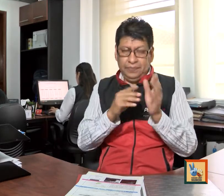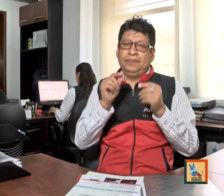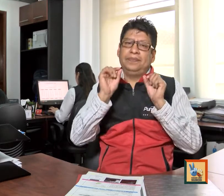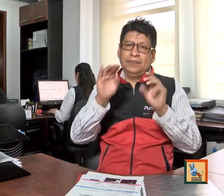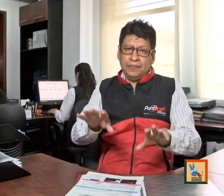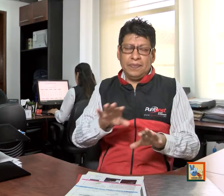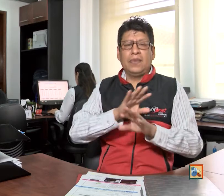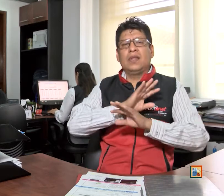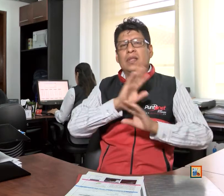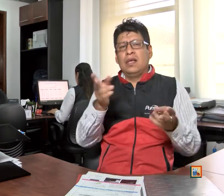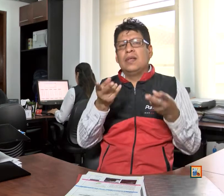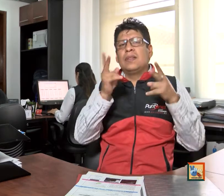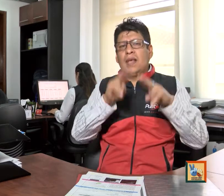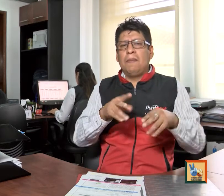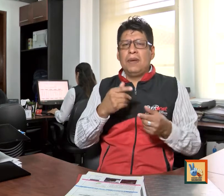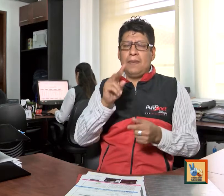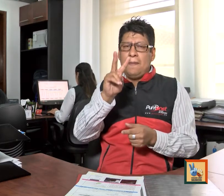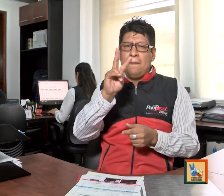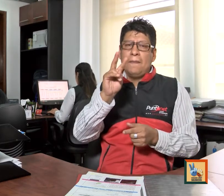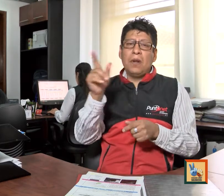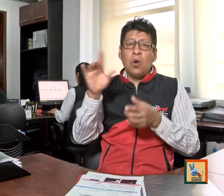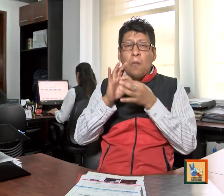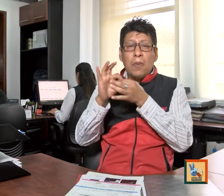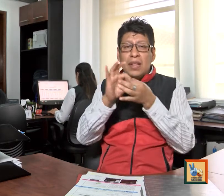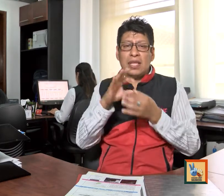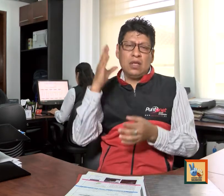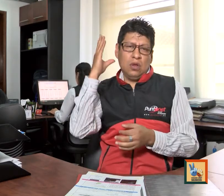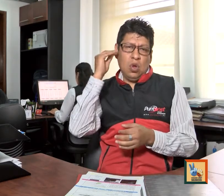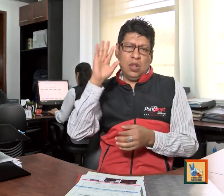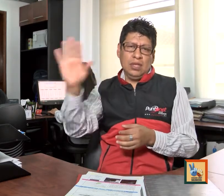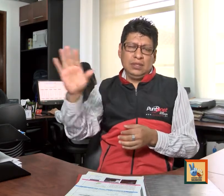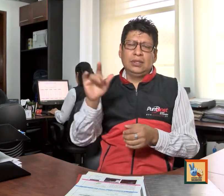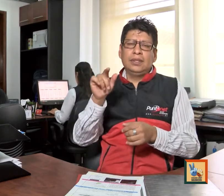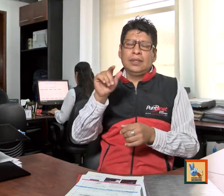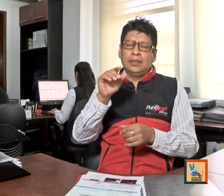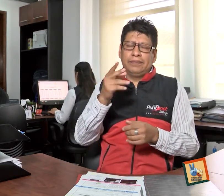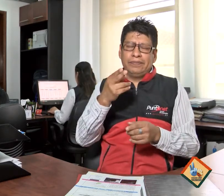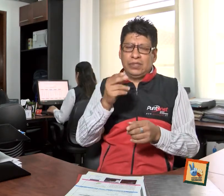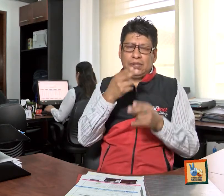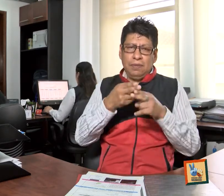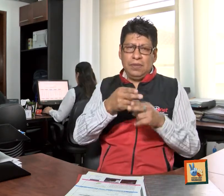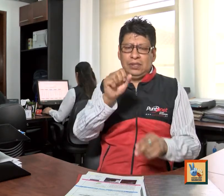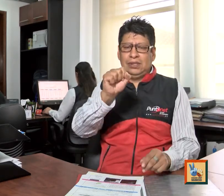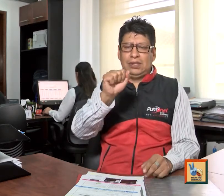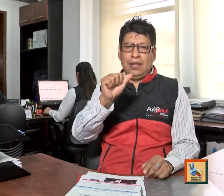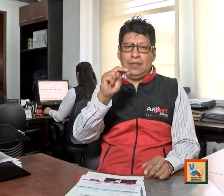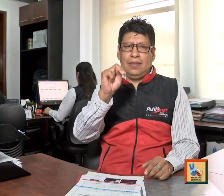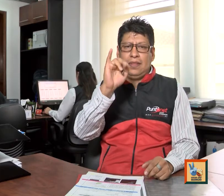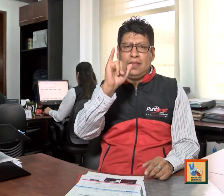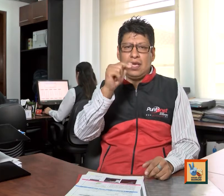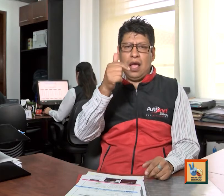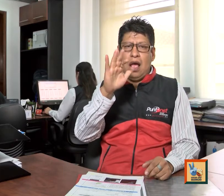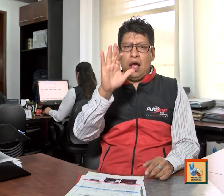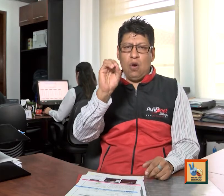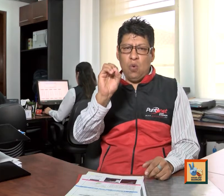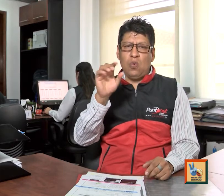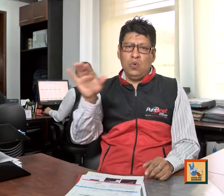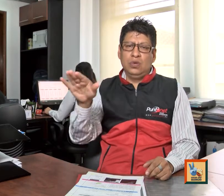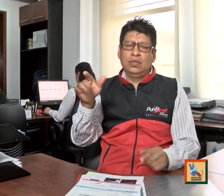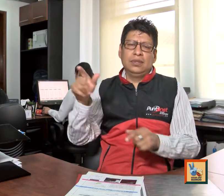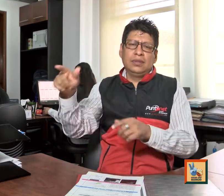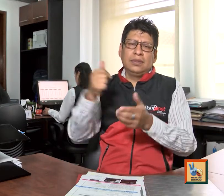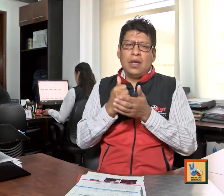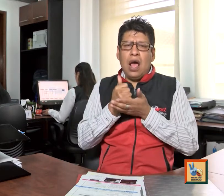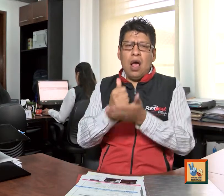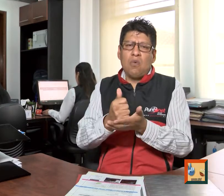son los responsables de la valija es decir soy el responsable de la entrega de los paquetes también